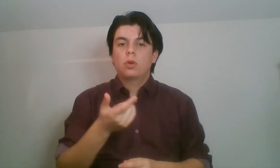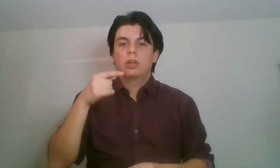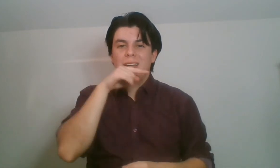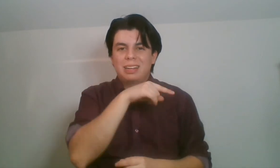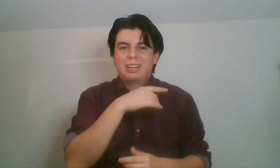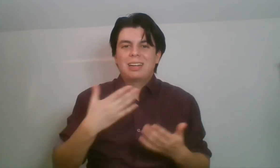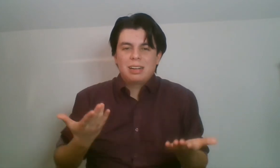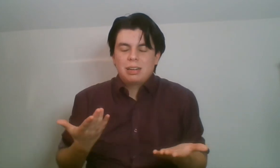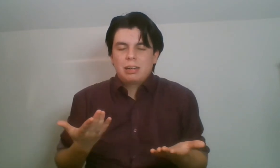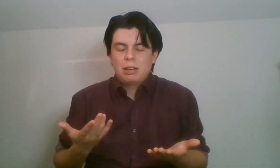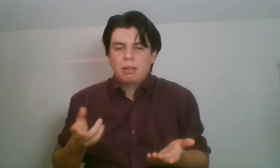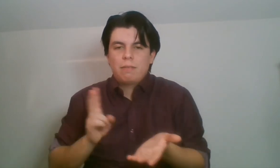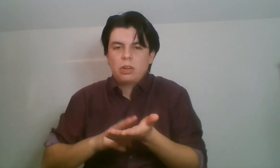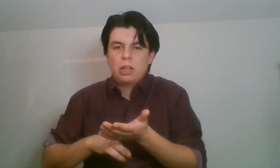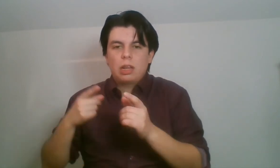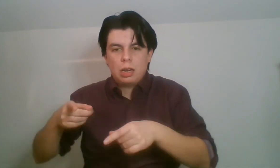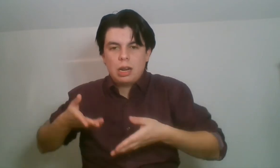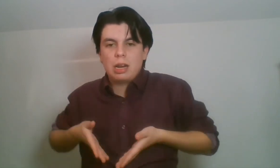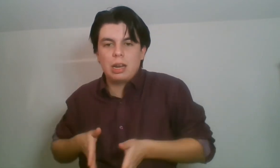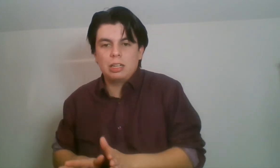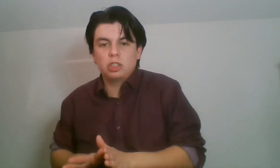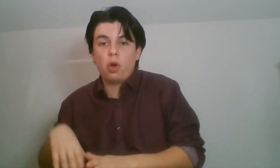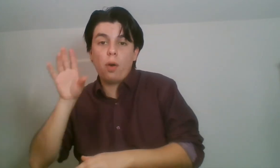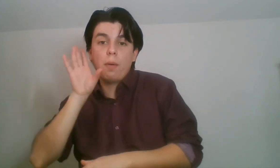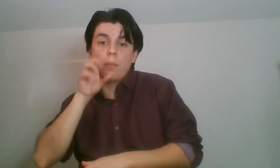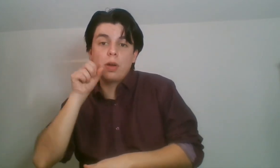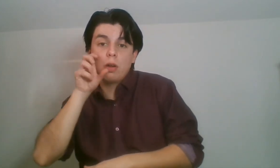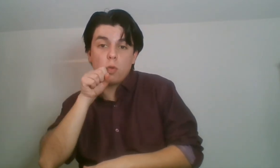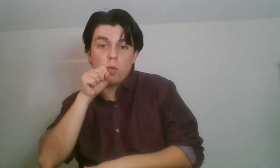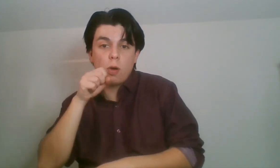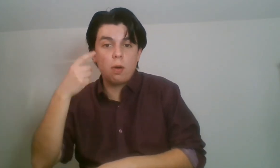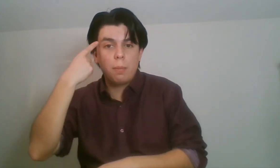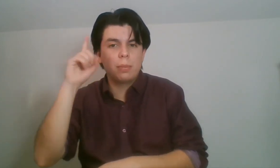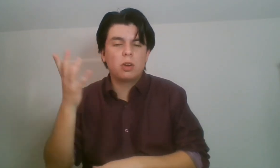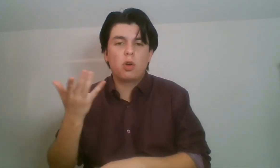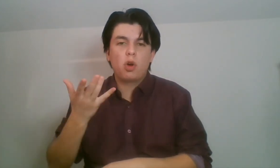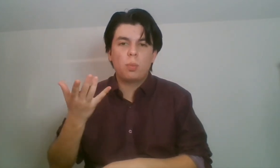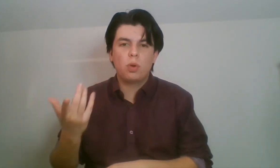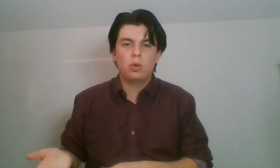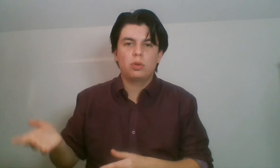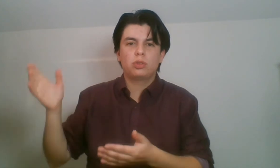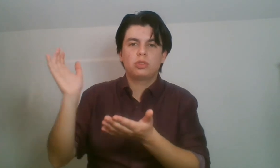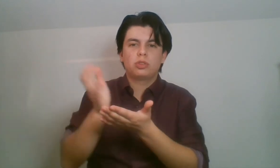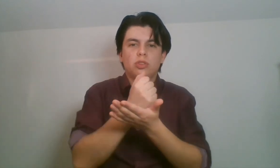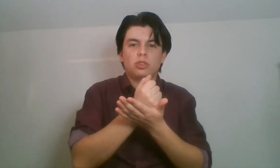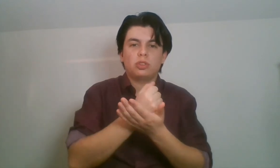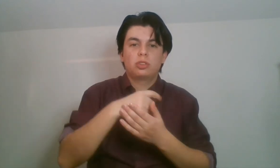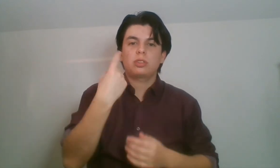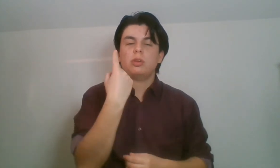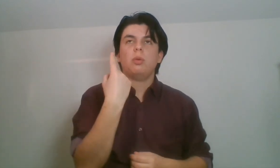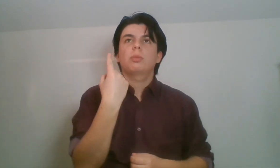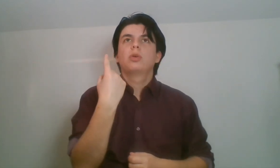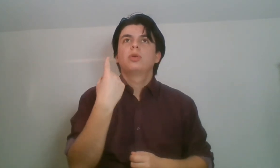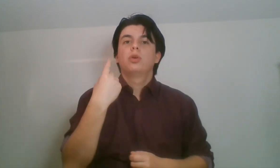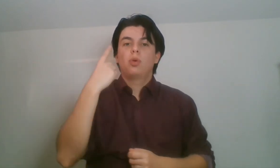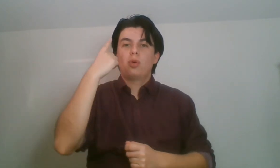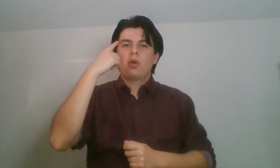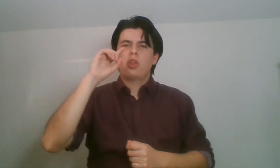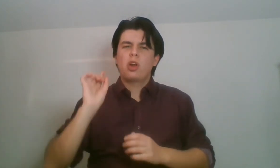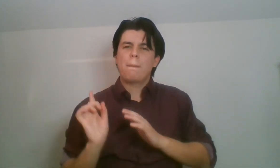tenía su tierra a través de su arte. Entonces eso es muy importante porque en este momento, si bien